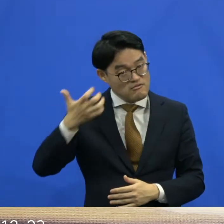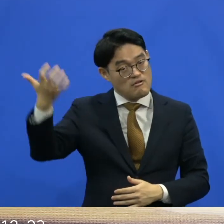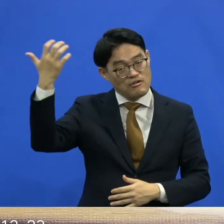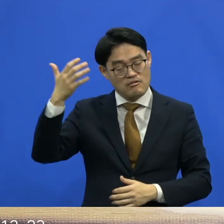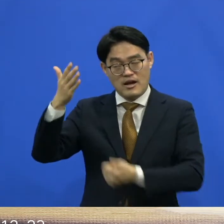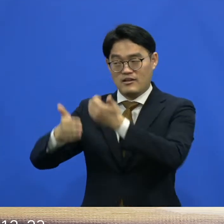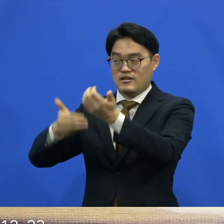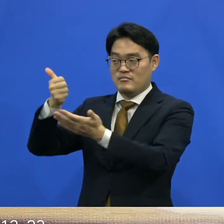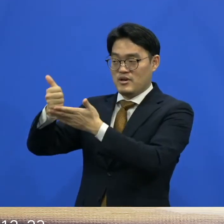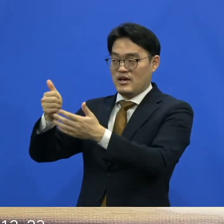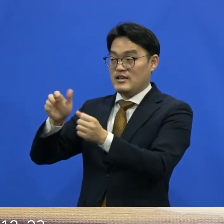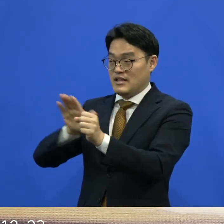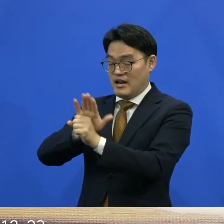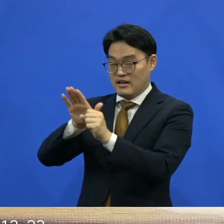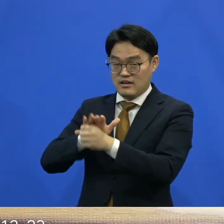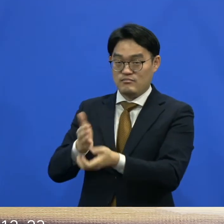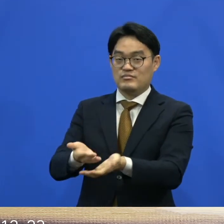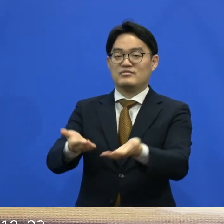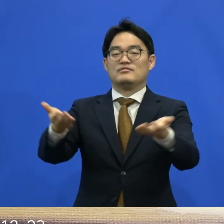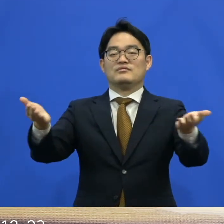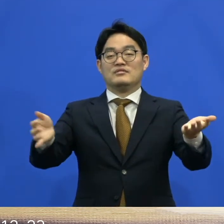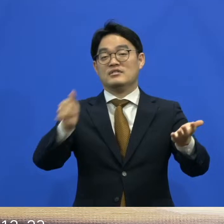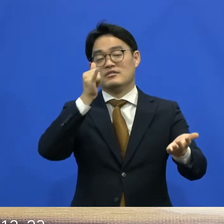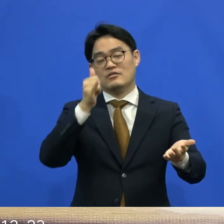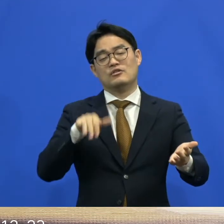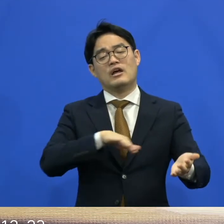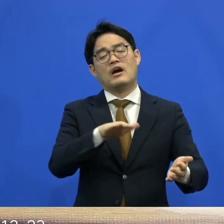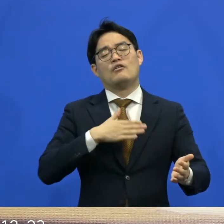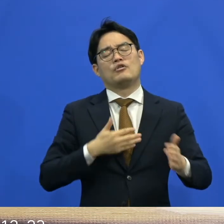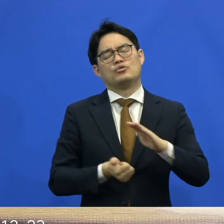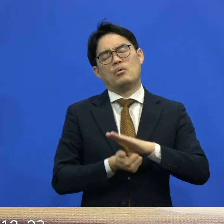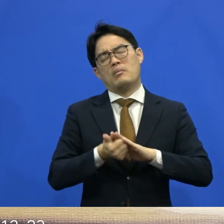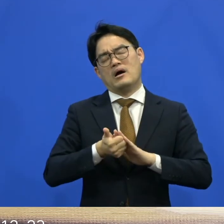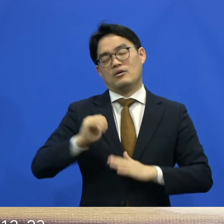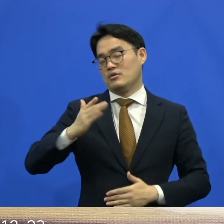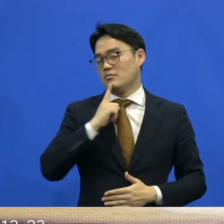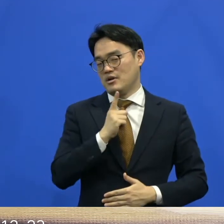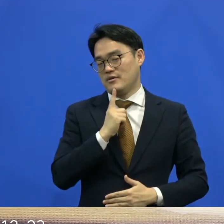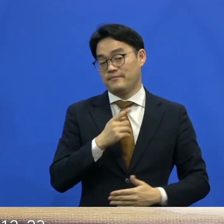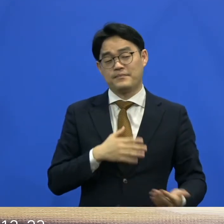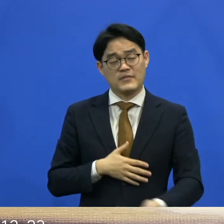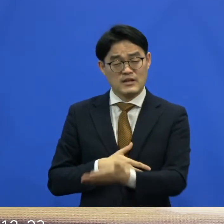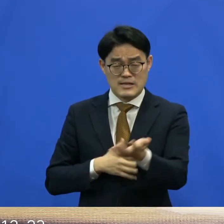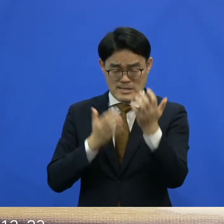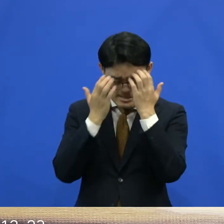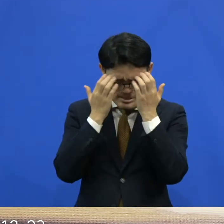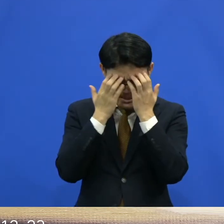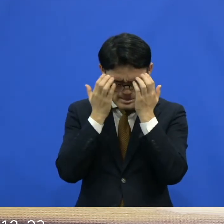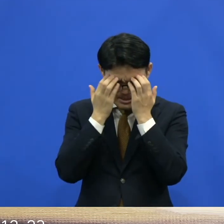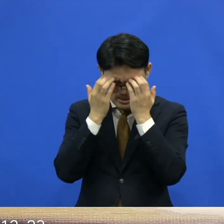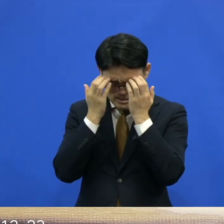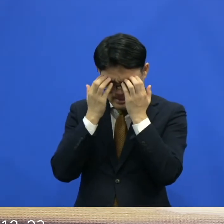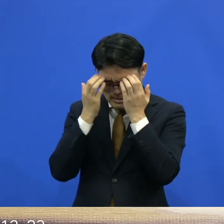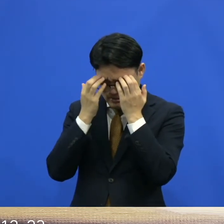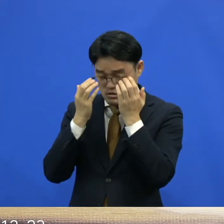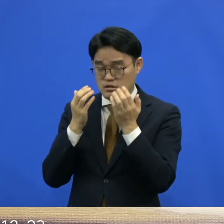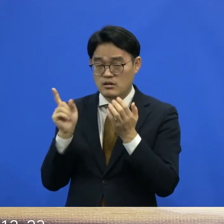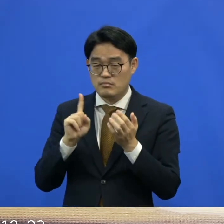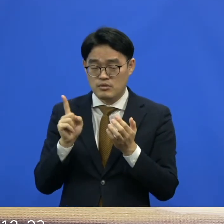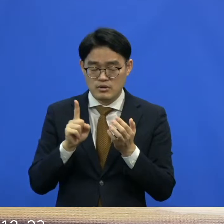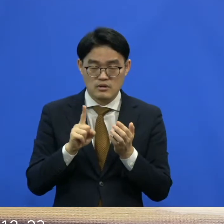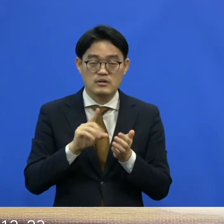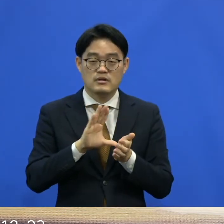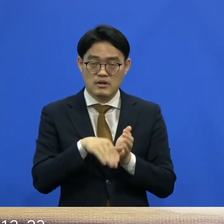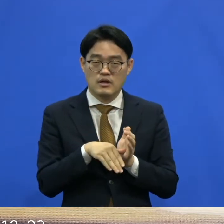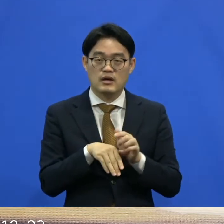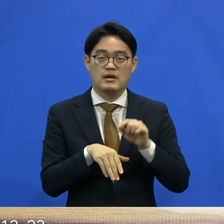마음에 부음받습니다. 사랑하는 성도 여러분, 고통의 순간은 잊혀진 시간이 아닙니다.